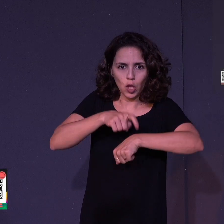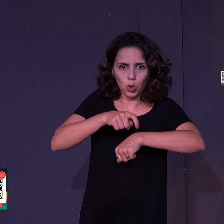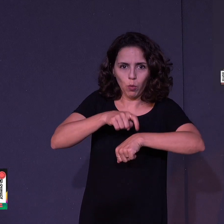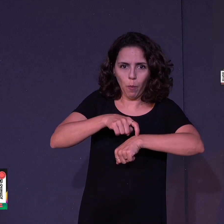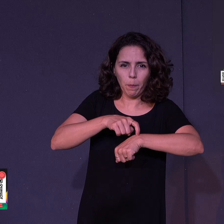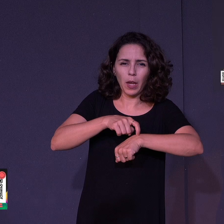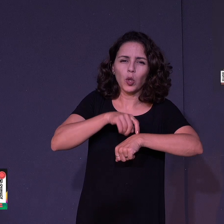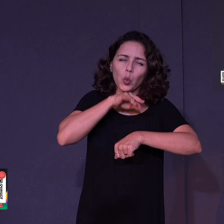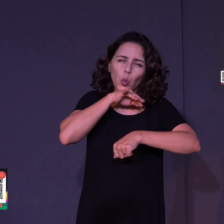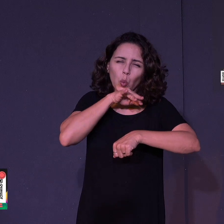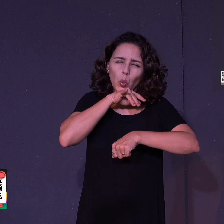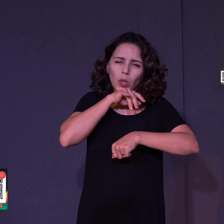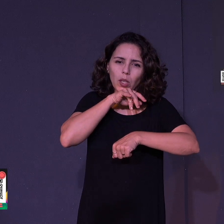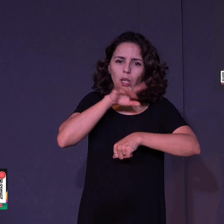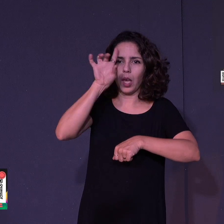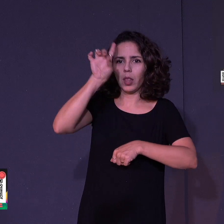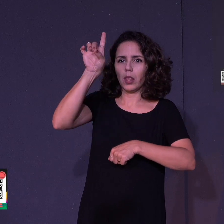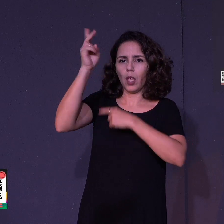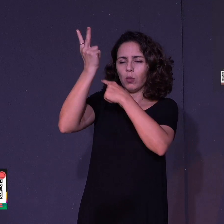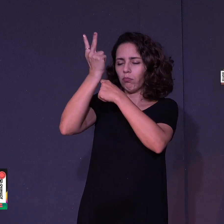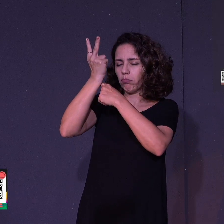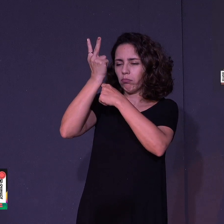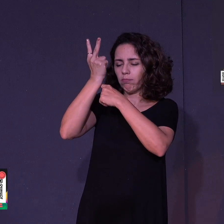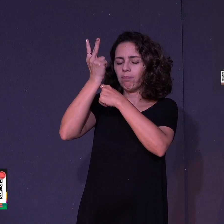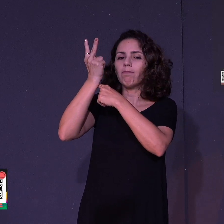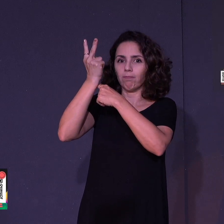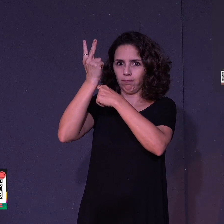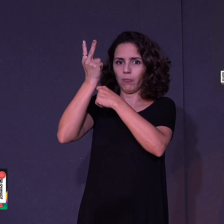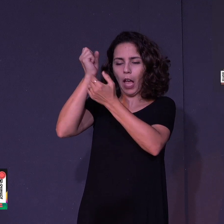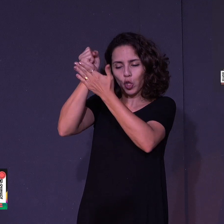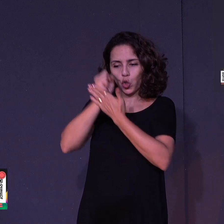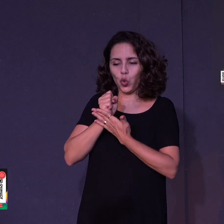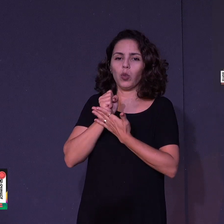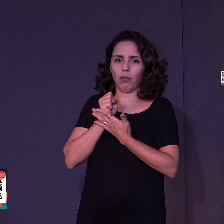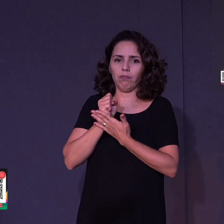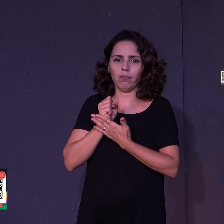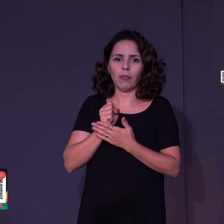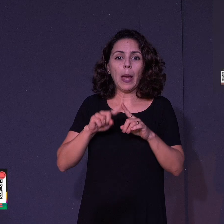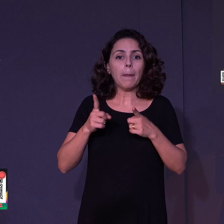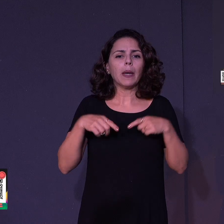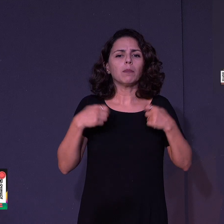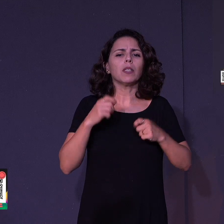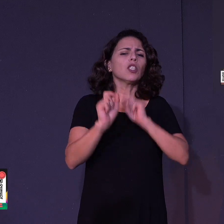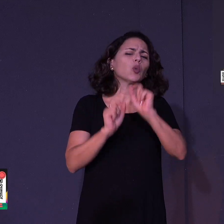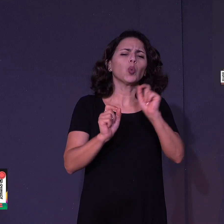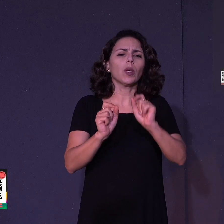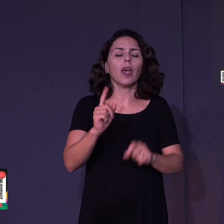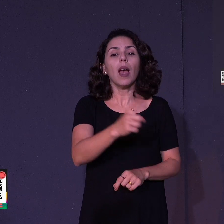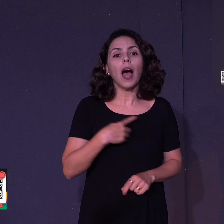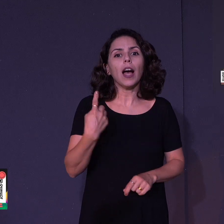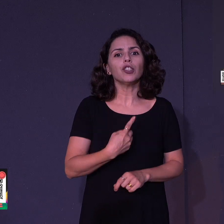versículo 16 vai dizer: assim sendo, aproximemo-nos do trono da graça, com toda a confiança, a fim de